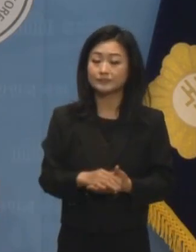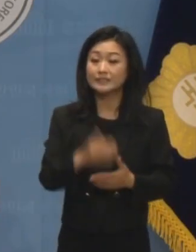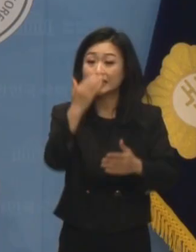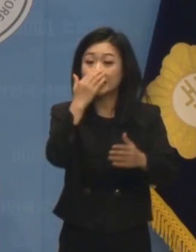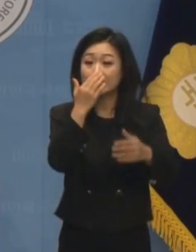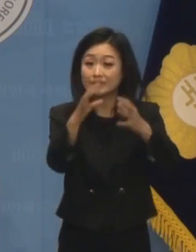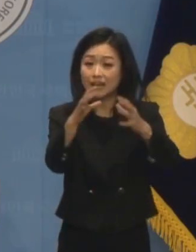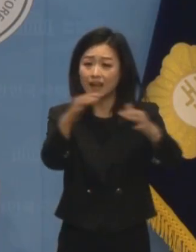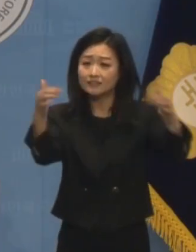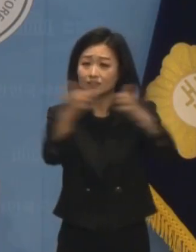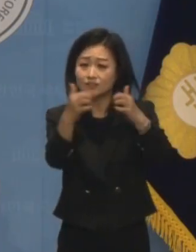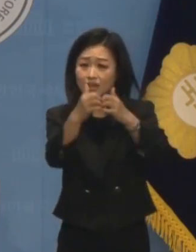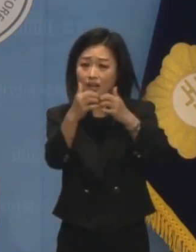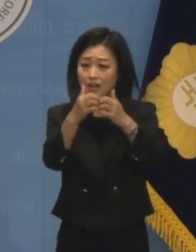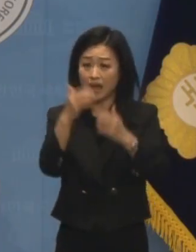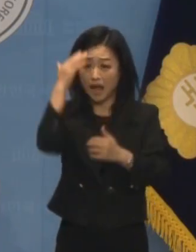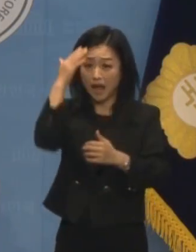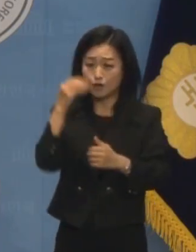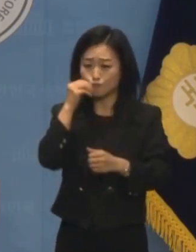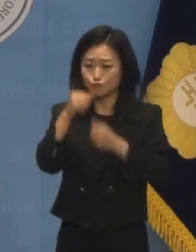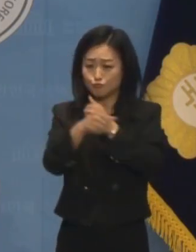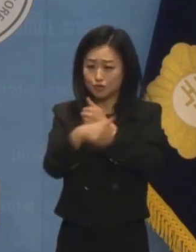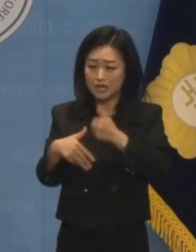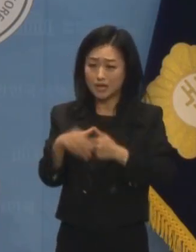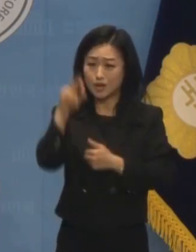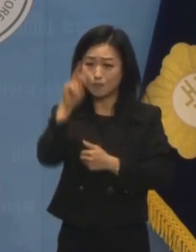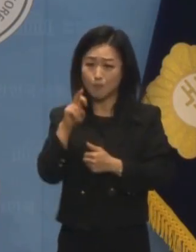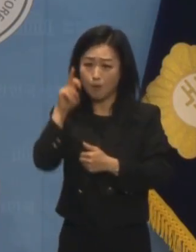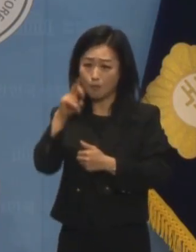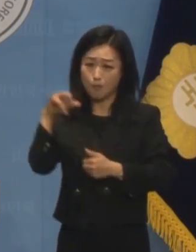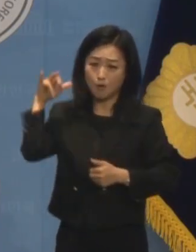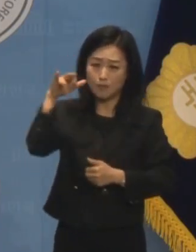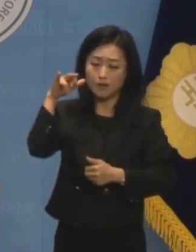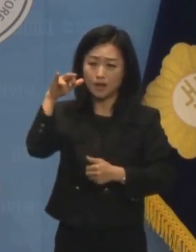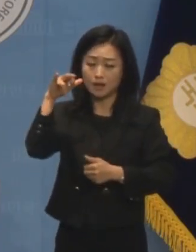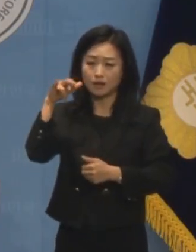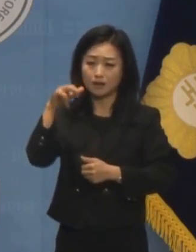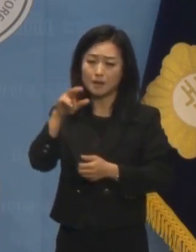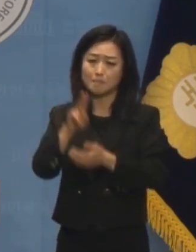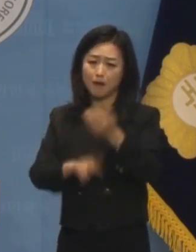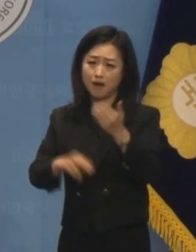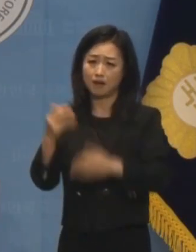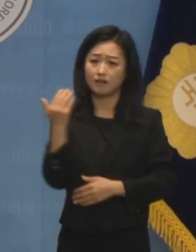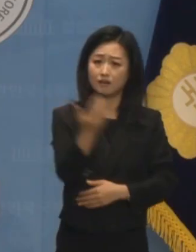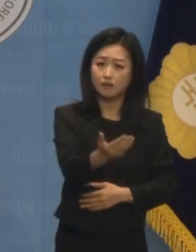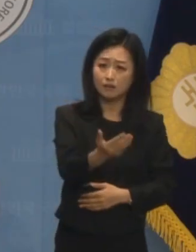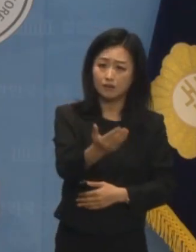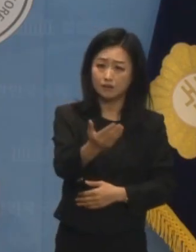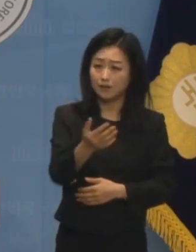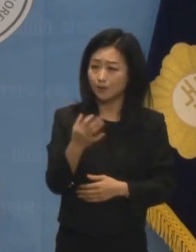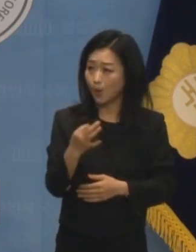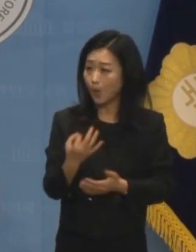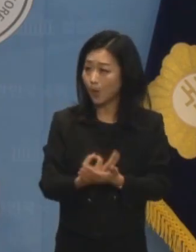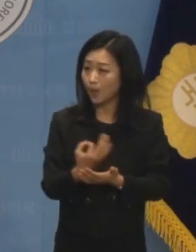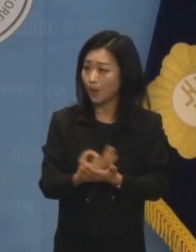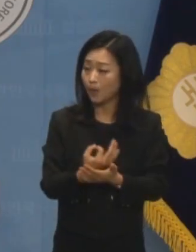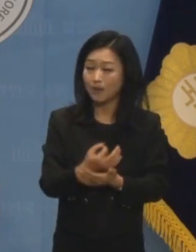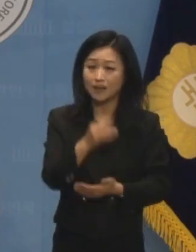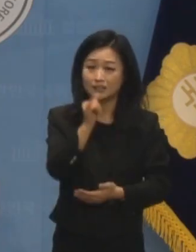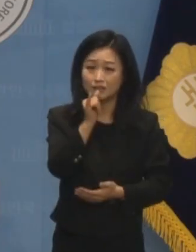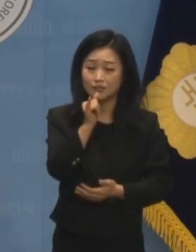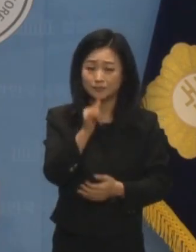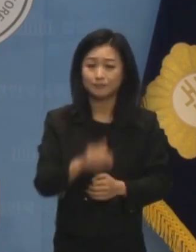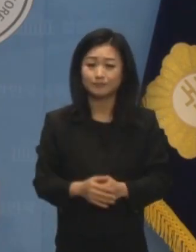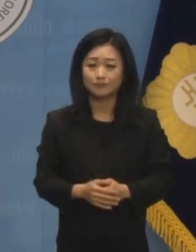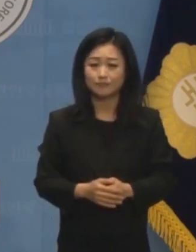학살 전쟁에 무기 수출을 유지하며 계산기나 두드리는 짓을 하고 있습니다. 수많은 난민의